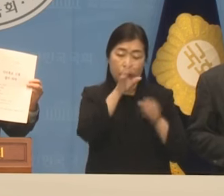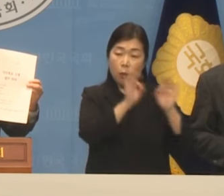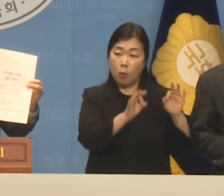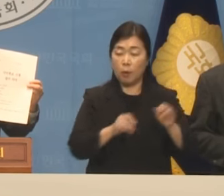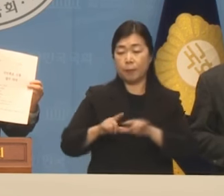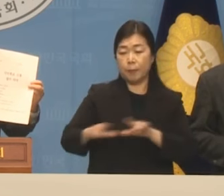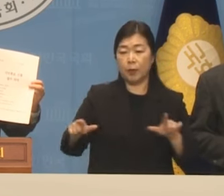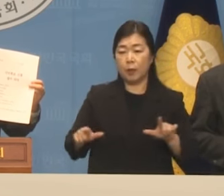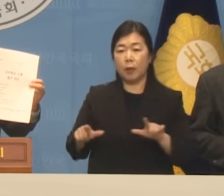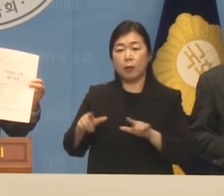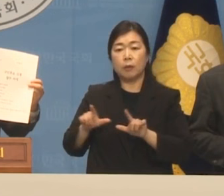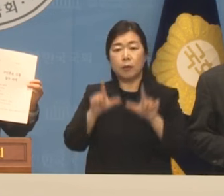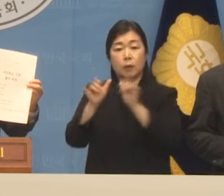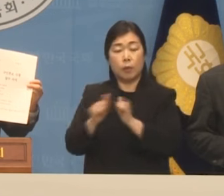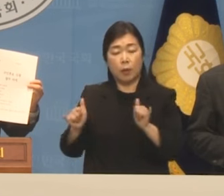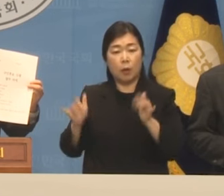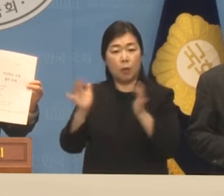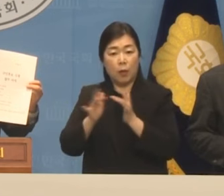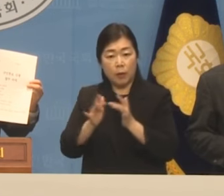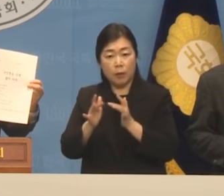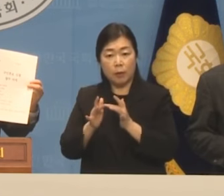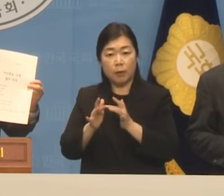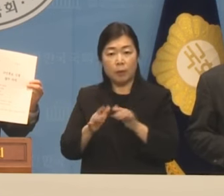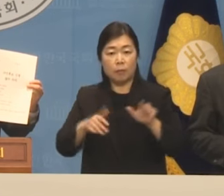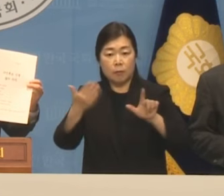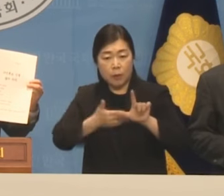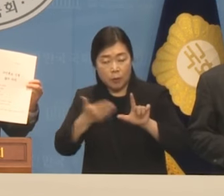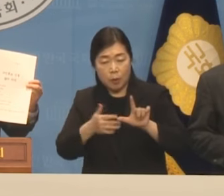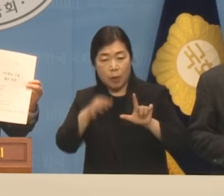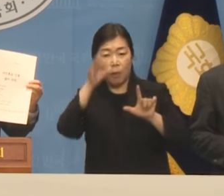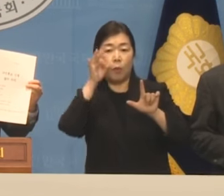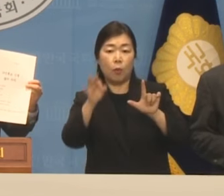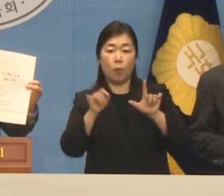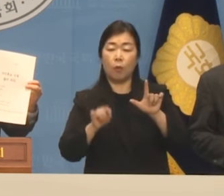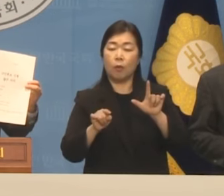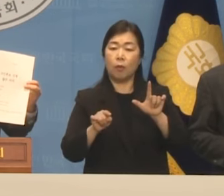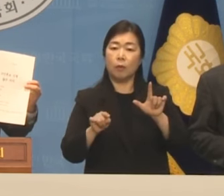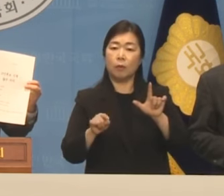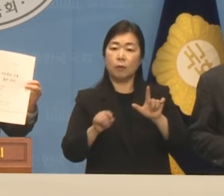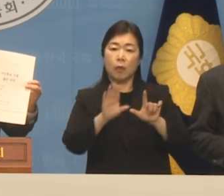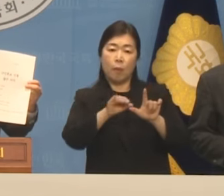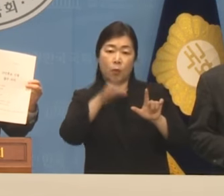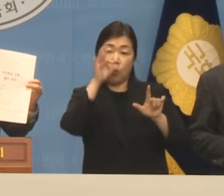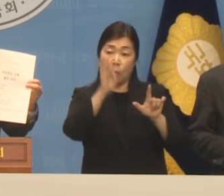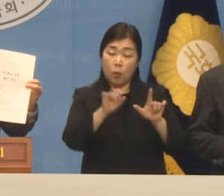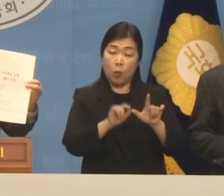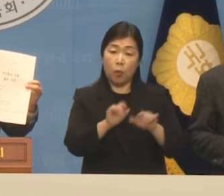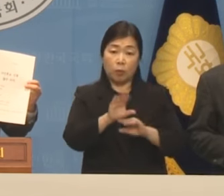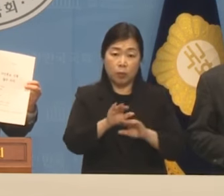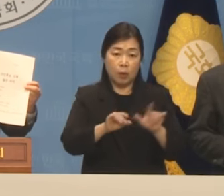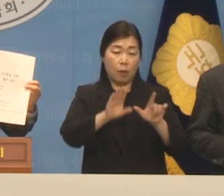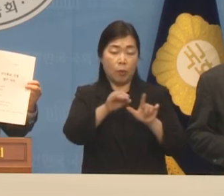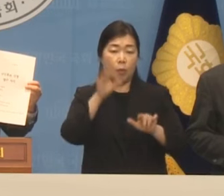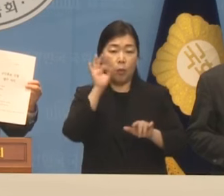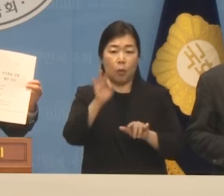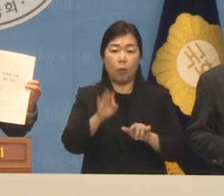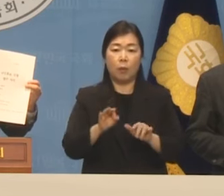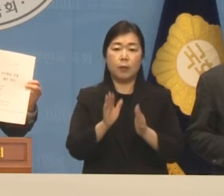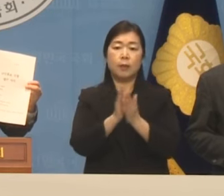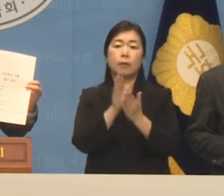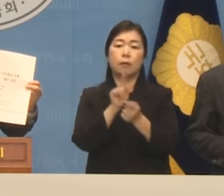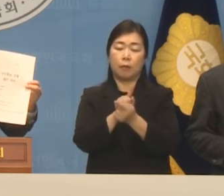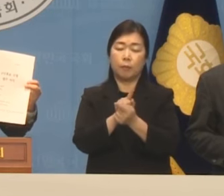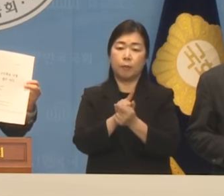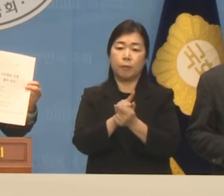일반 시민들은 온라인 생중계되는 그 이 방송을 보고 개방형으로